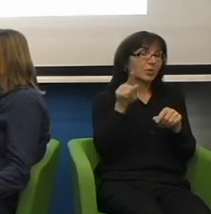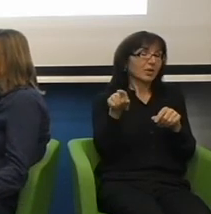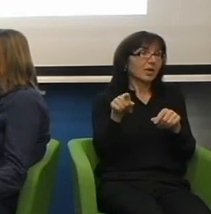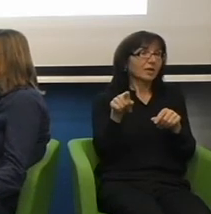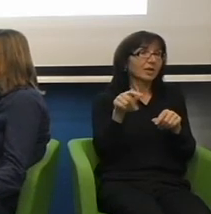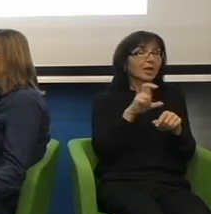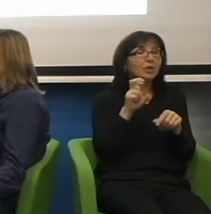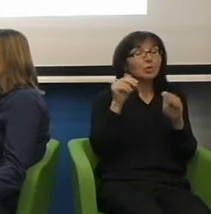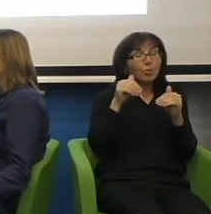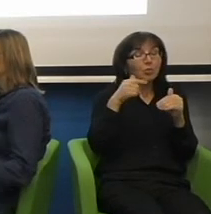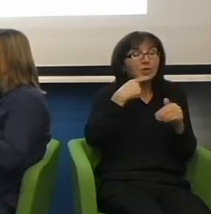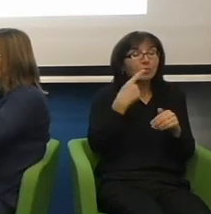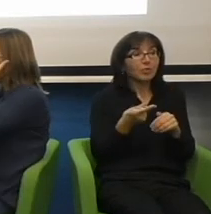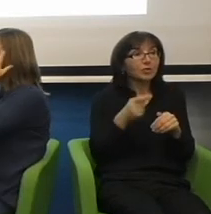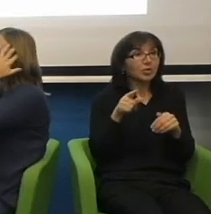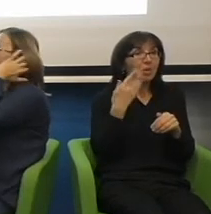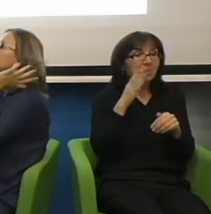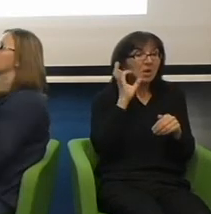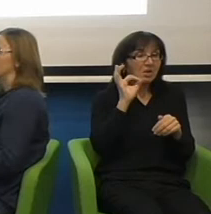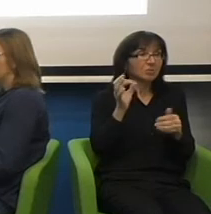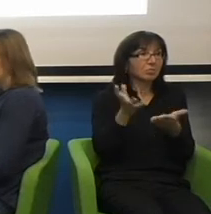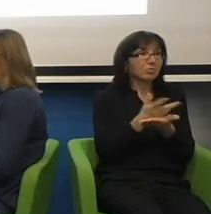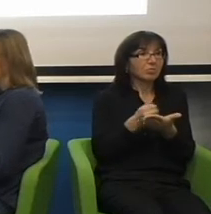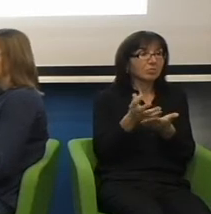powinniśmy tak mówić, ale ona bardzo dobrze zarabiała.